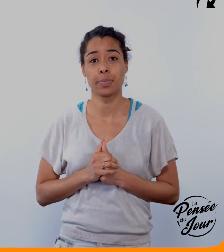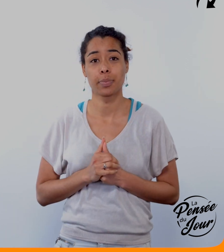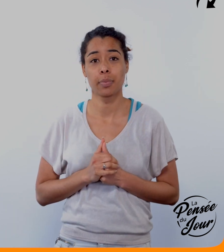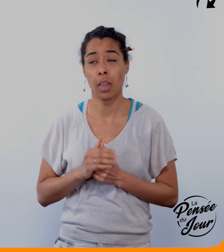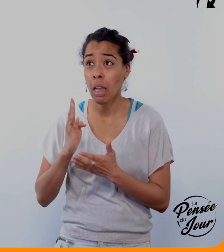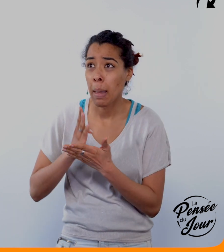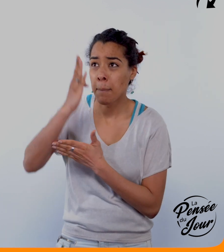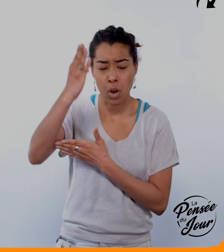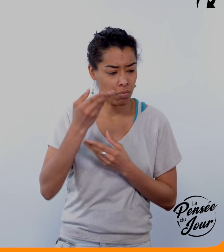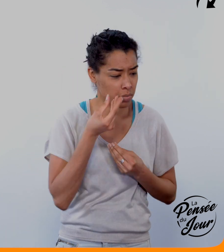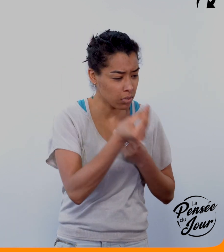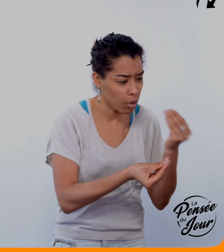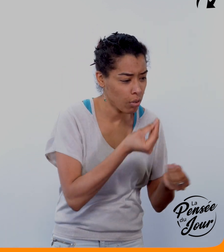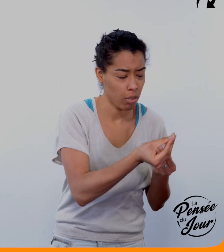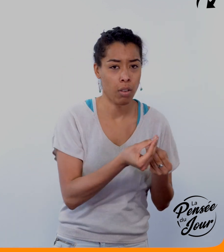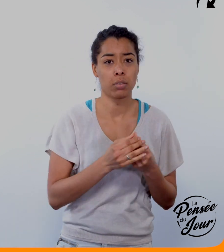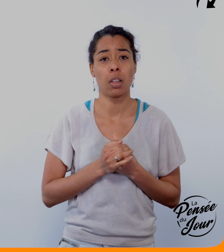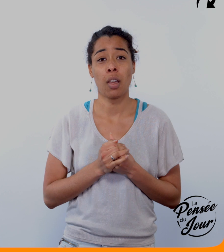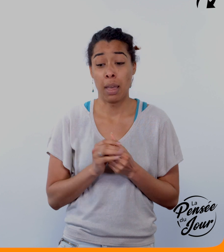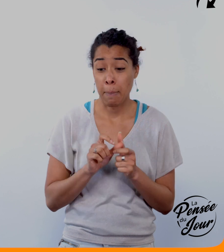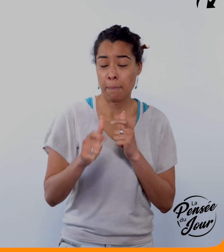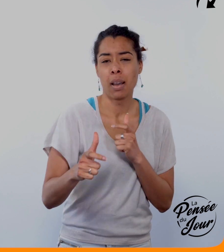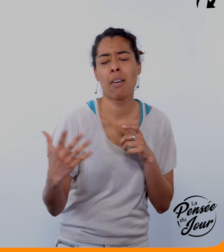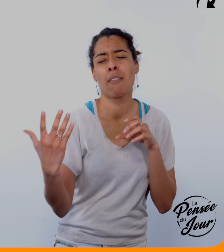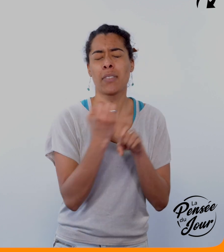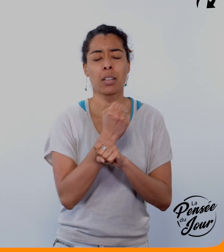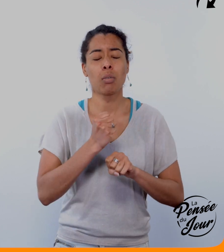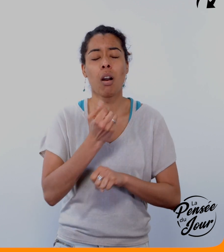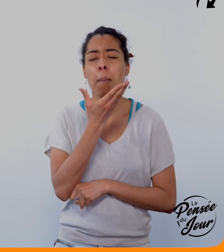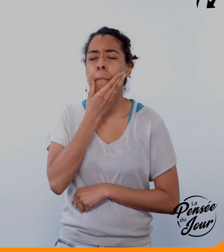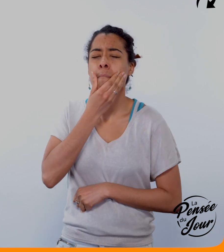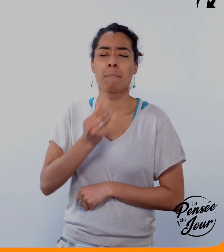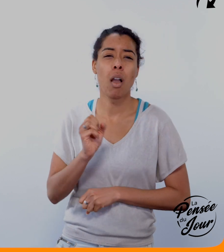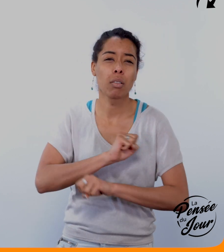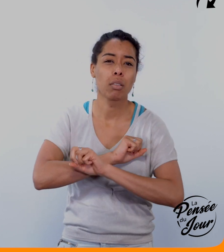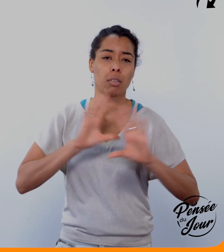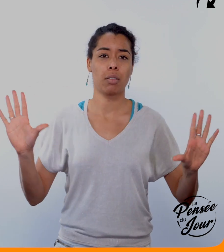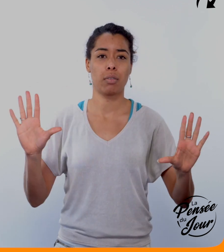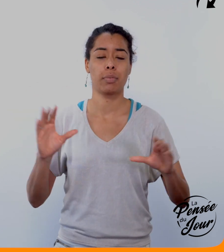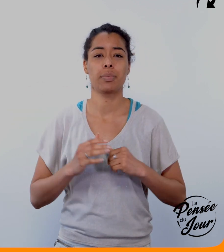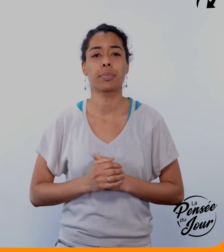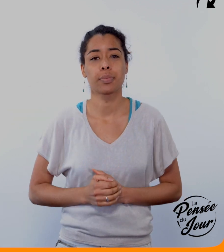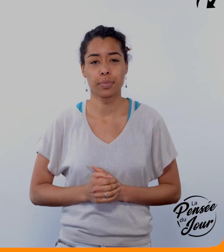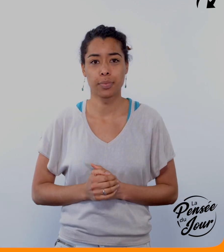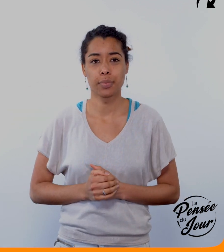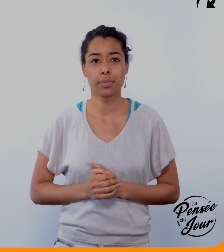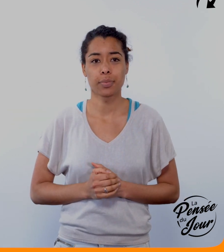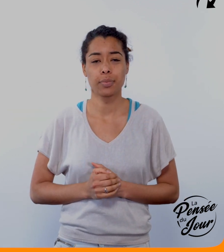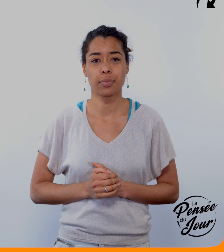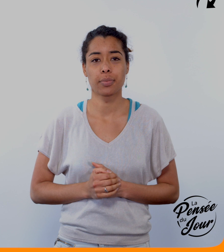stratégie pour obtenir l'une des plus belles et éclatantes victoires pour sa nation. Sachez que Dieu